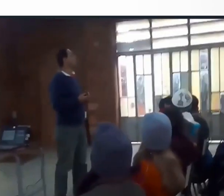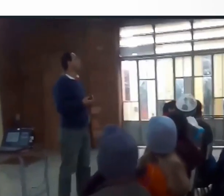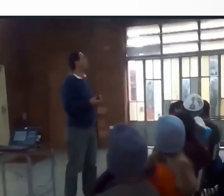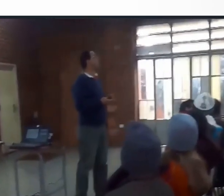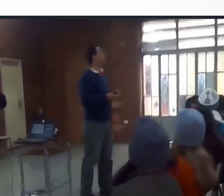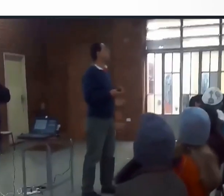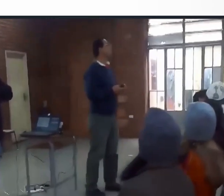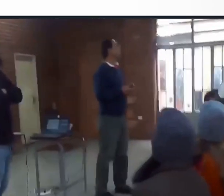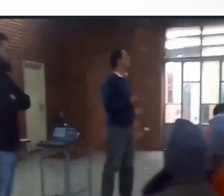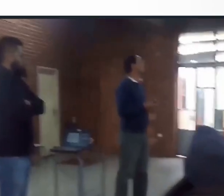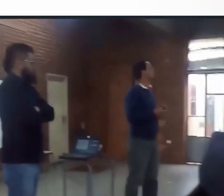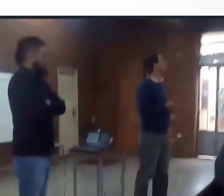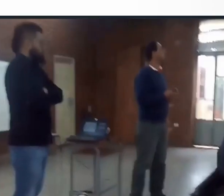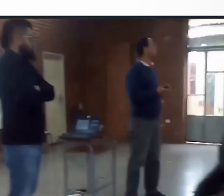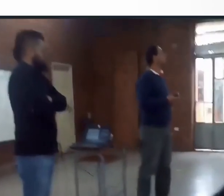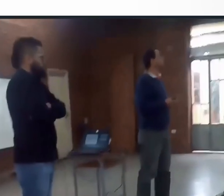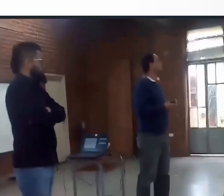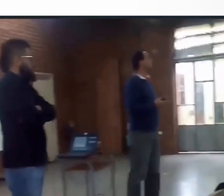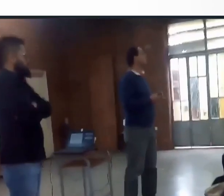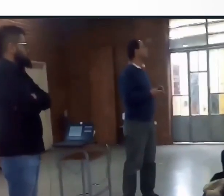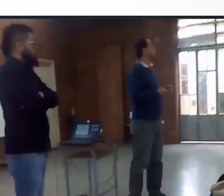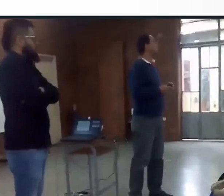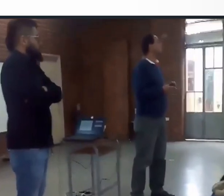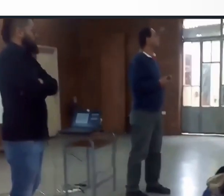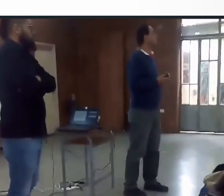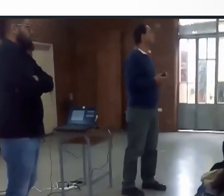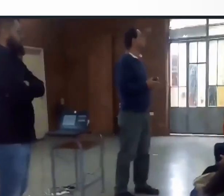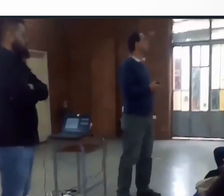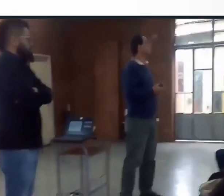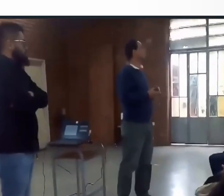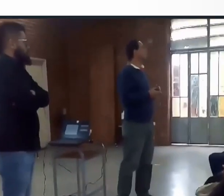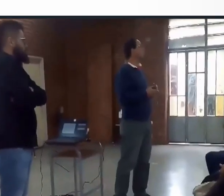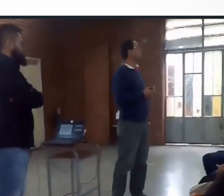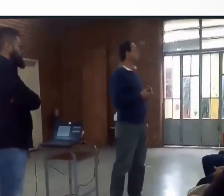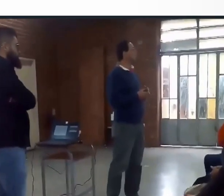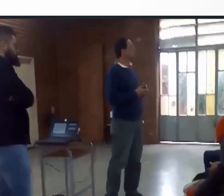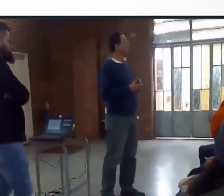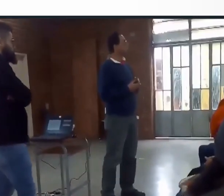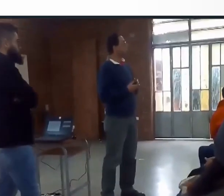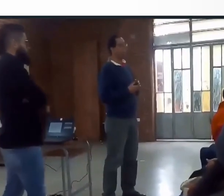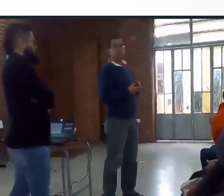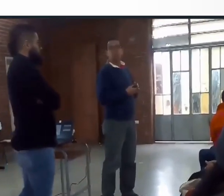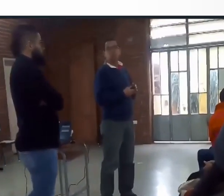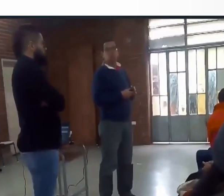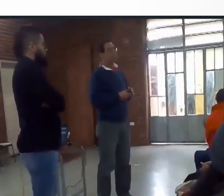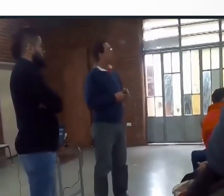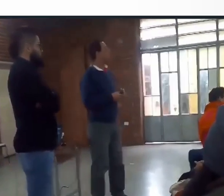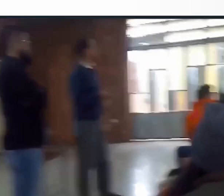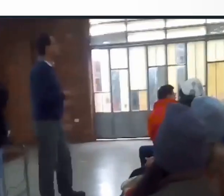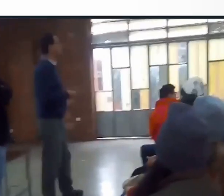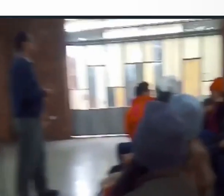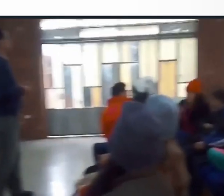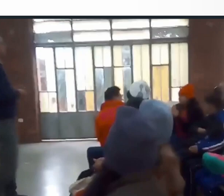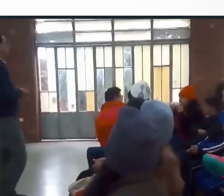ademanes. Deberíamos ser y actuar lo más naturalmente posible con las personas con discapacidad auditiva. Ellos sabrán cómo entendernos. Por